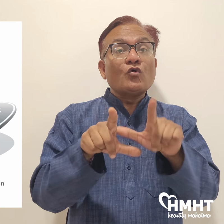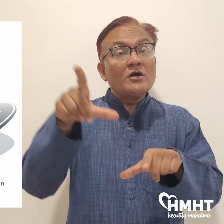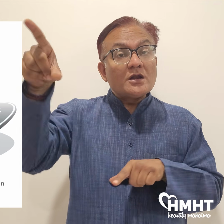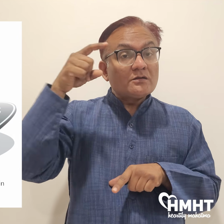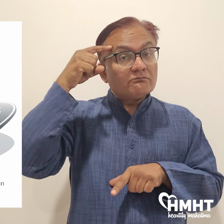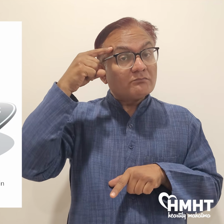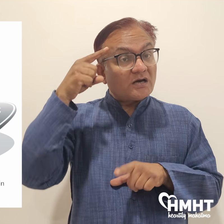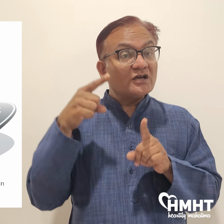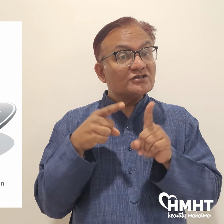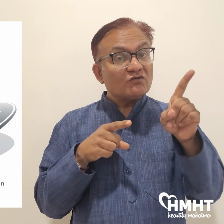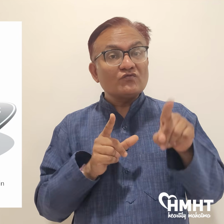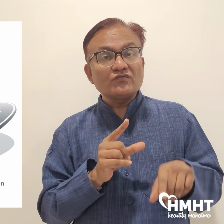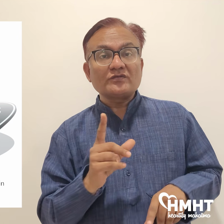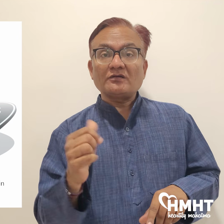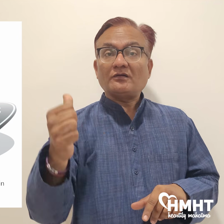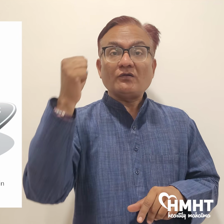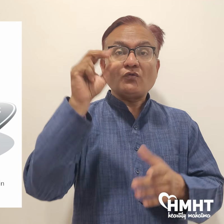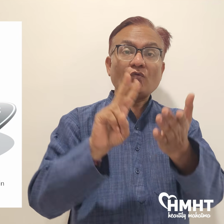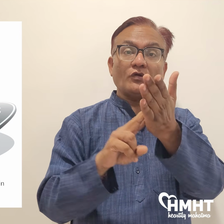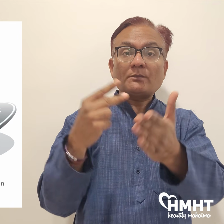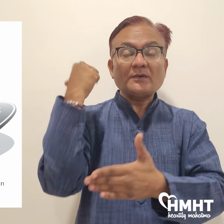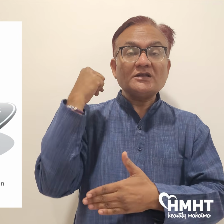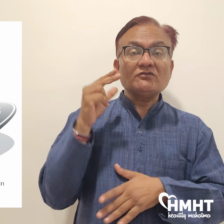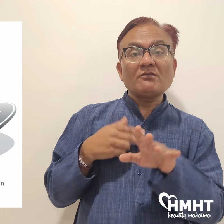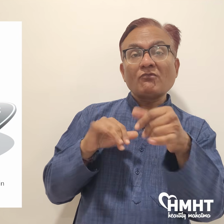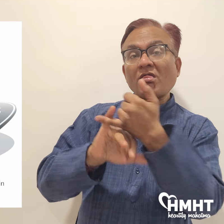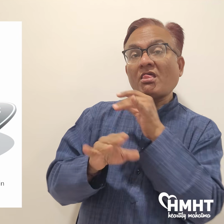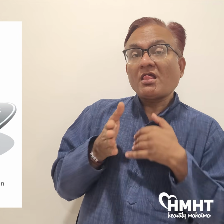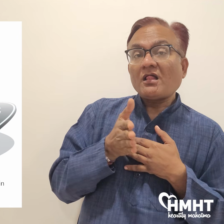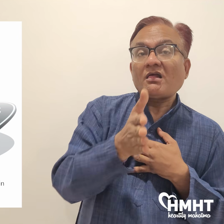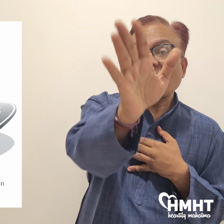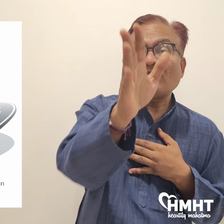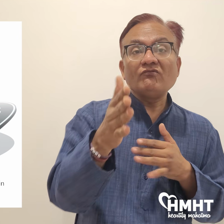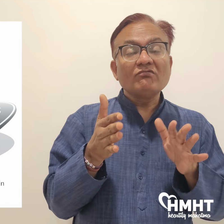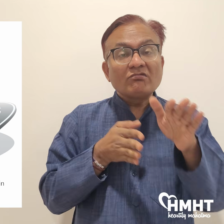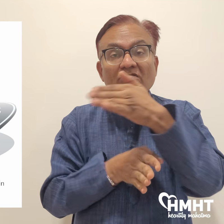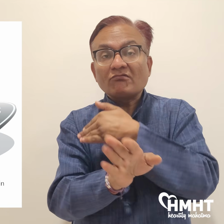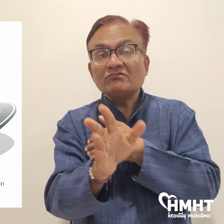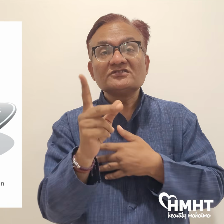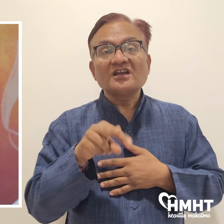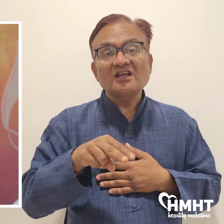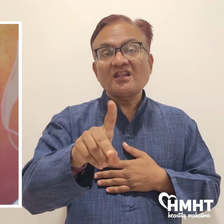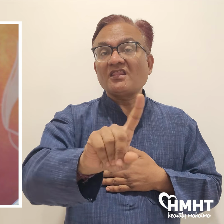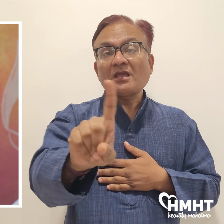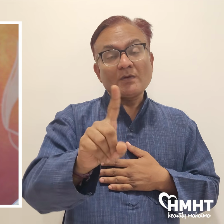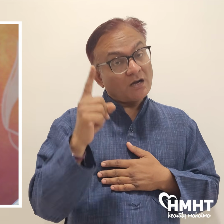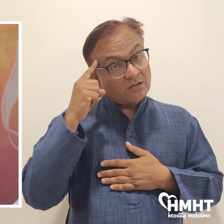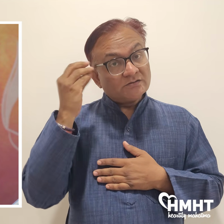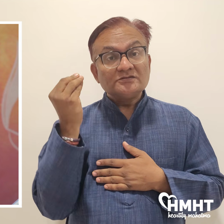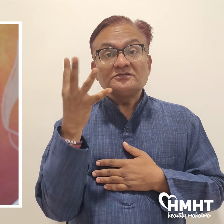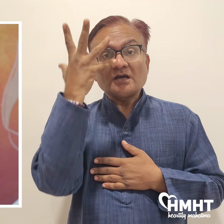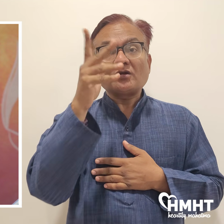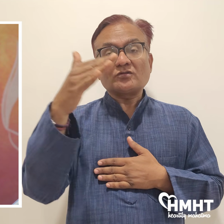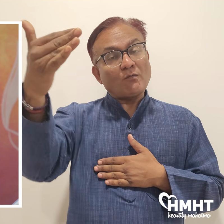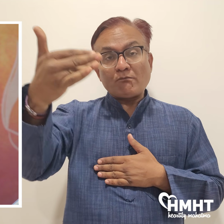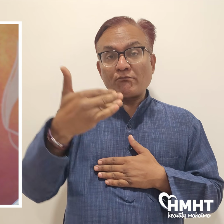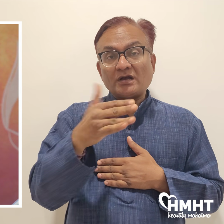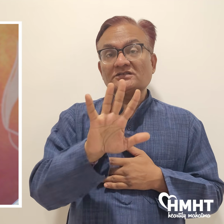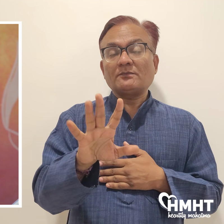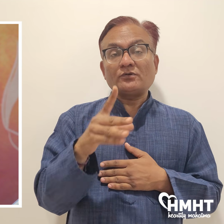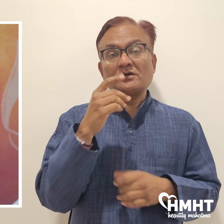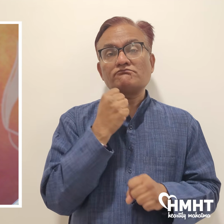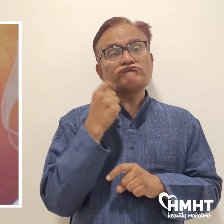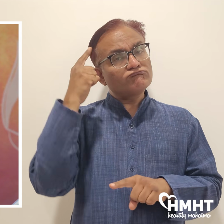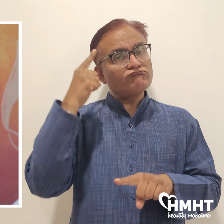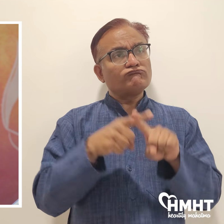ગોલ મારે જવું છે ઉત્તરમાં અને આ દક્ષિણમાં જવું છું, આ તો ઊંધું ચાલાય છે. માટે જાગ્રત થાઓ, પાછા ફરો